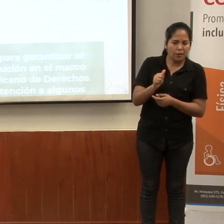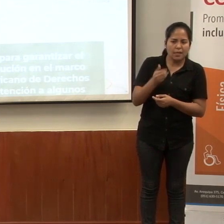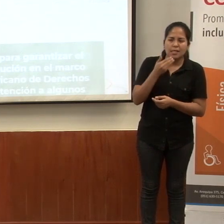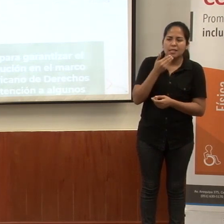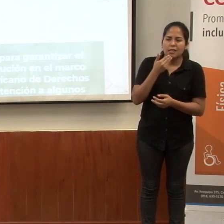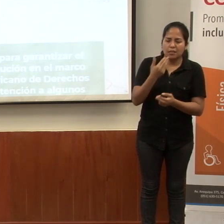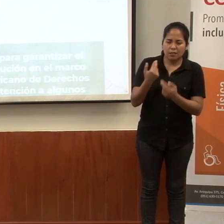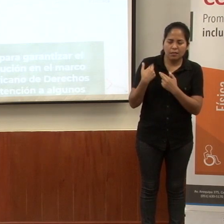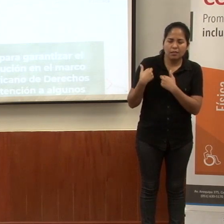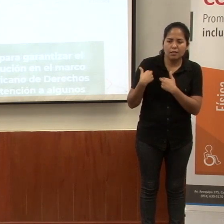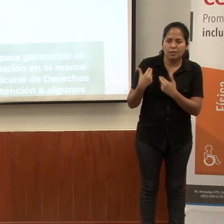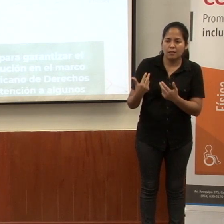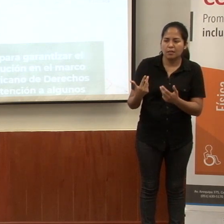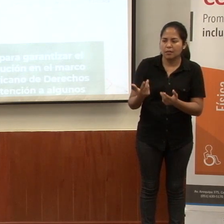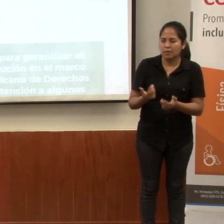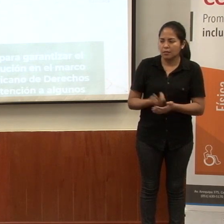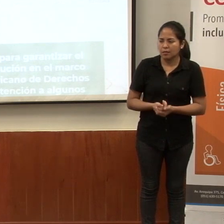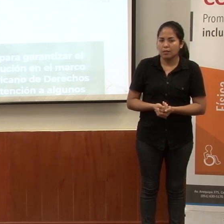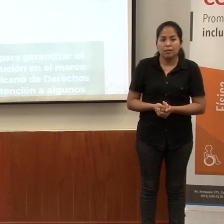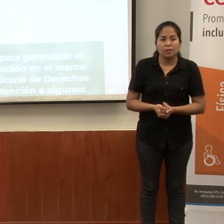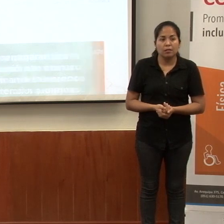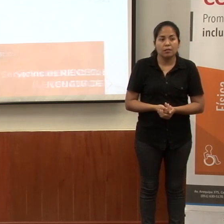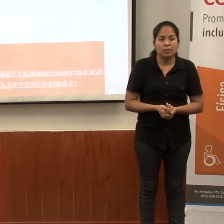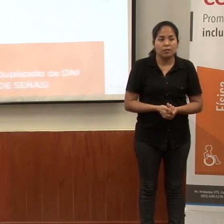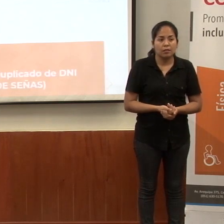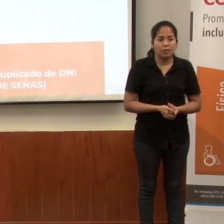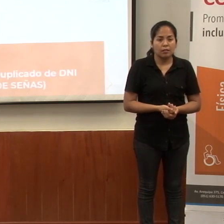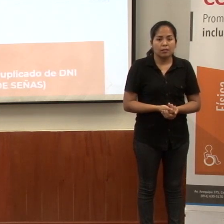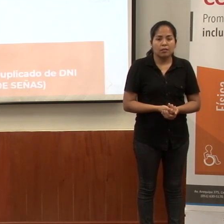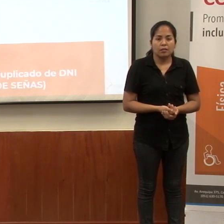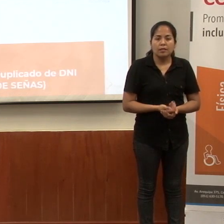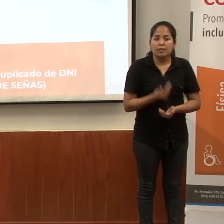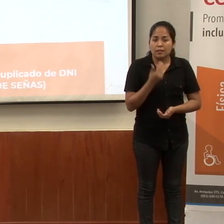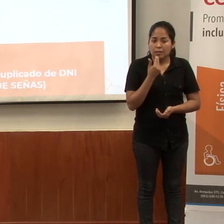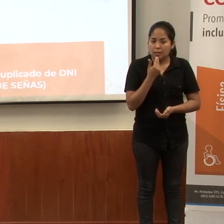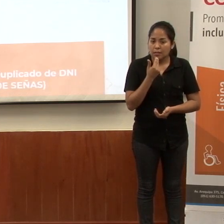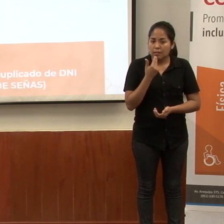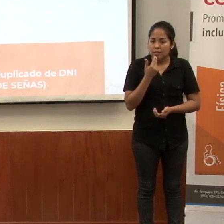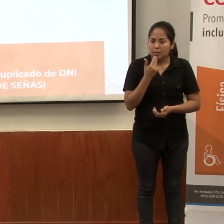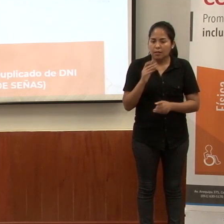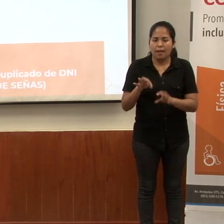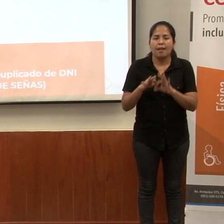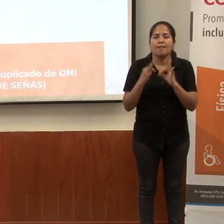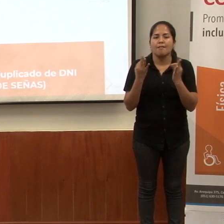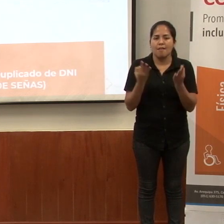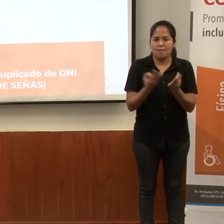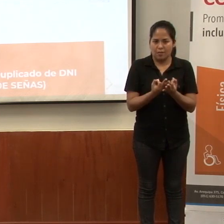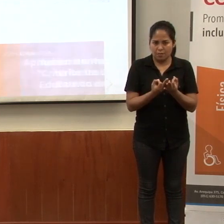¿Quién es el que rehabilita? ¿Quién? ¿Saben quién? La familia.